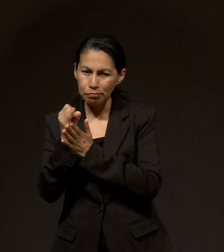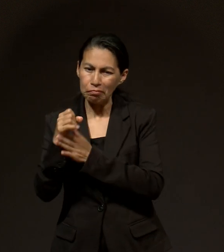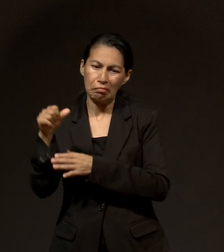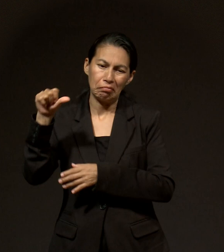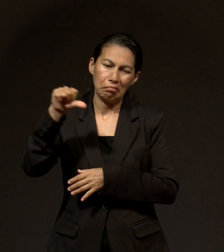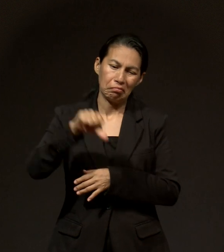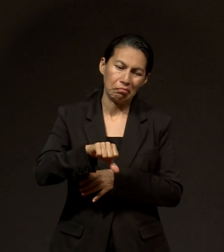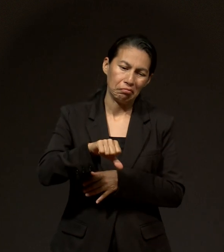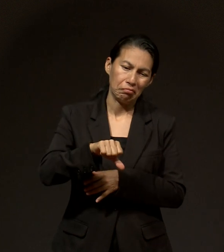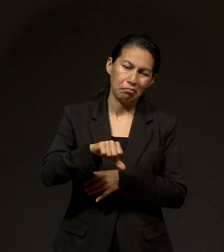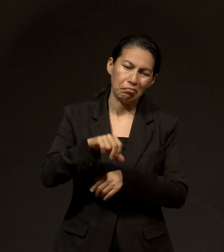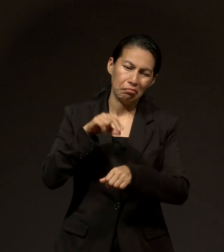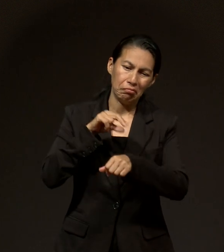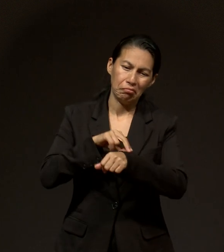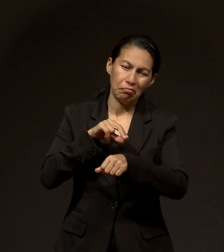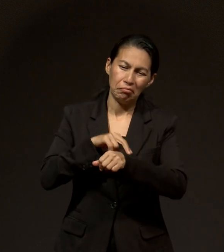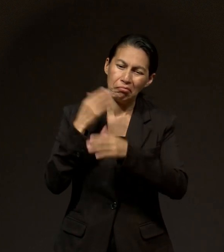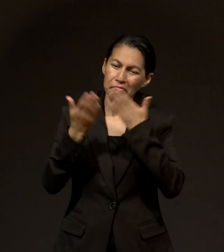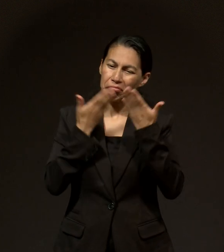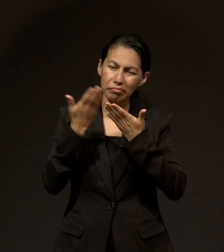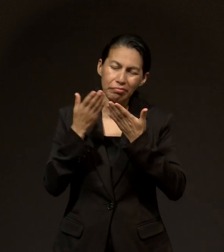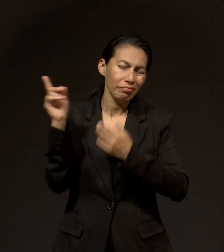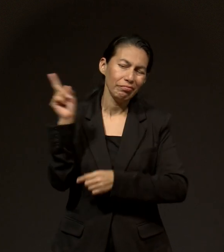baja y ya no seguir con medicina.